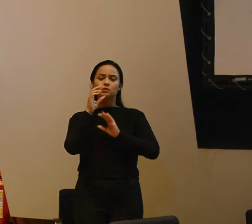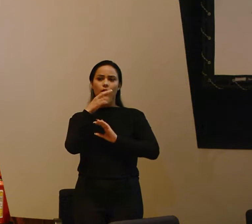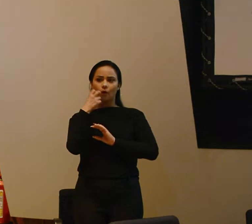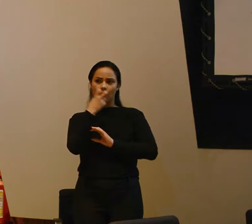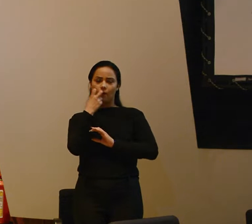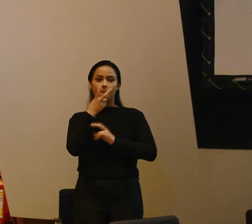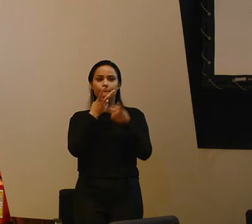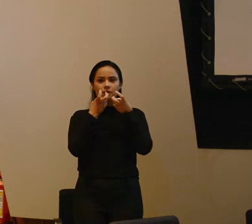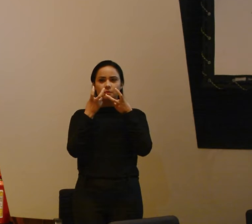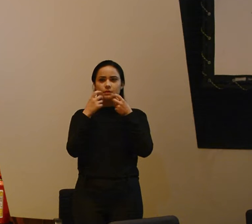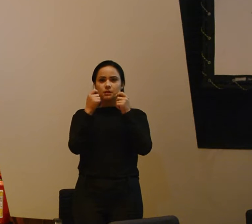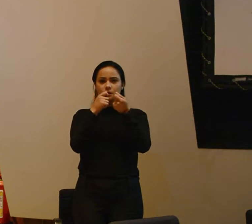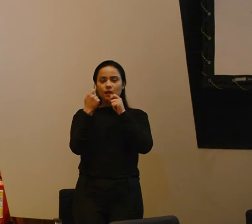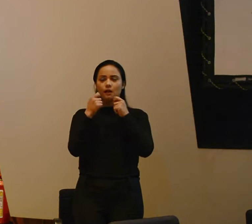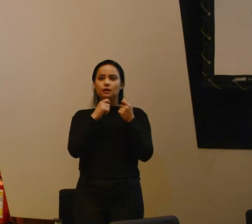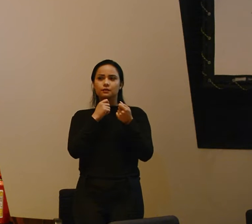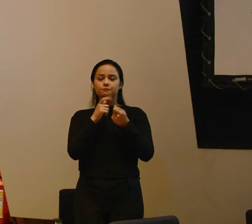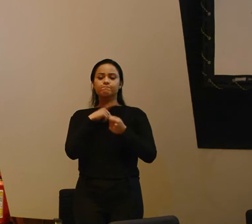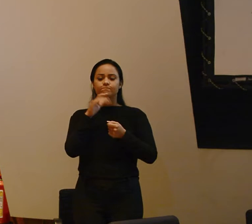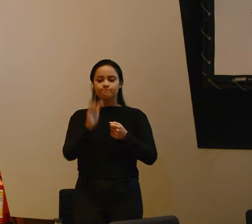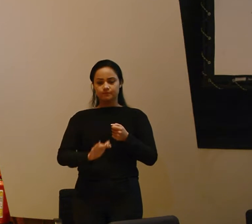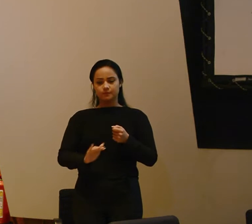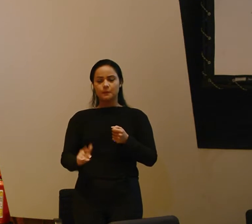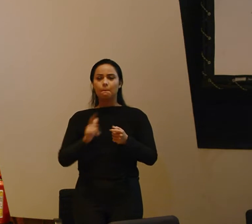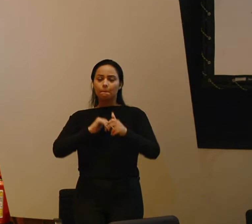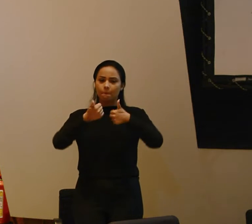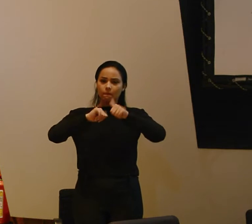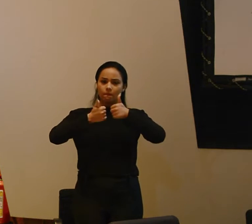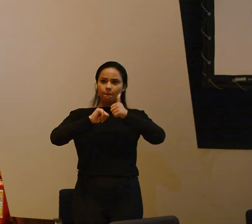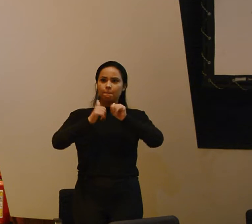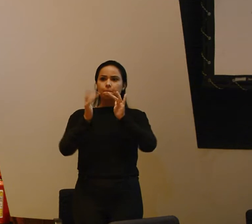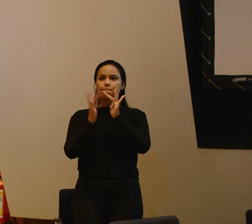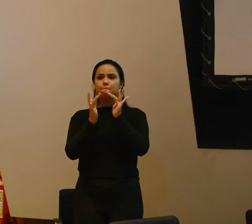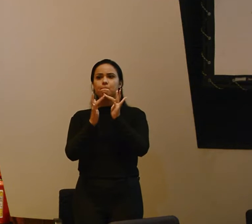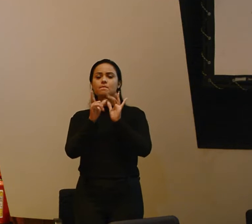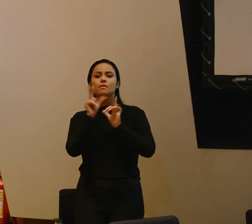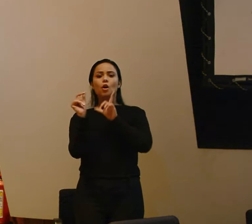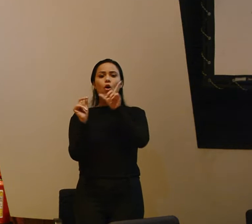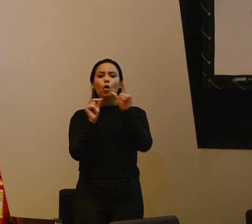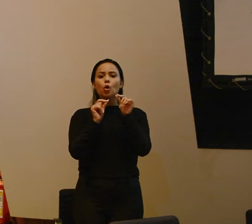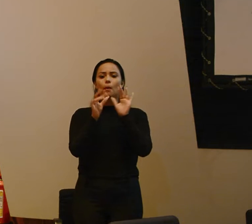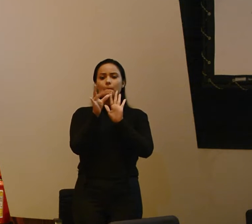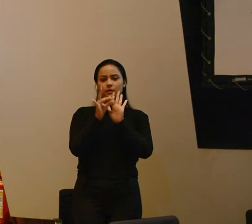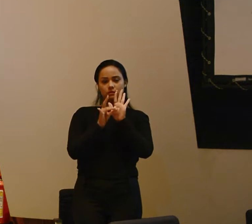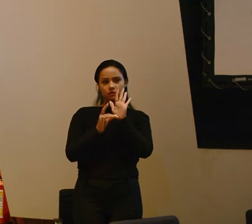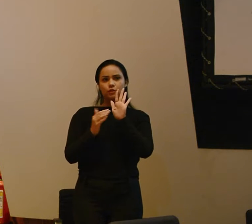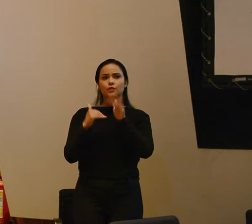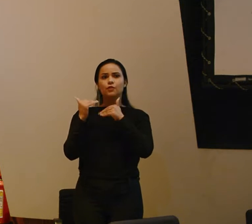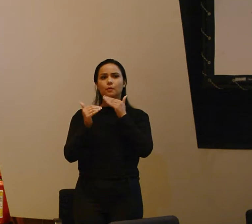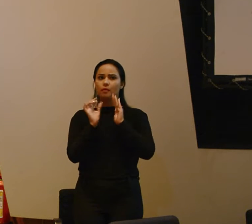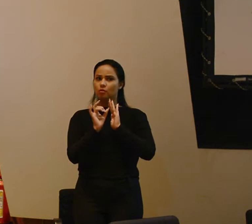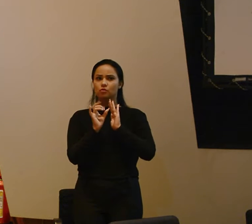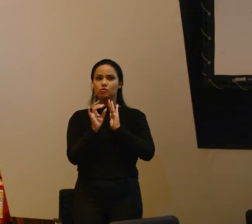elas reparam na necessidade de essa criança receber uma avaliação em relação a outros aspectos do desenvolvimento e não